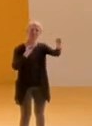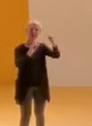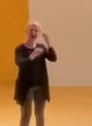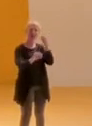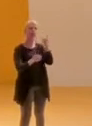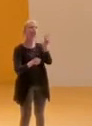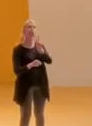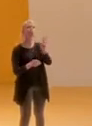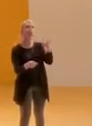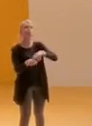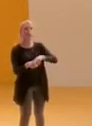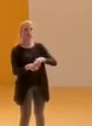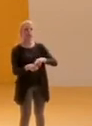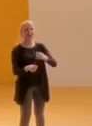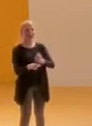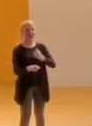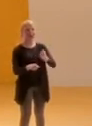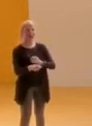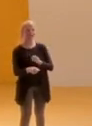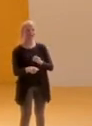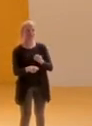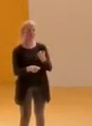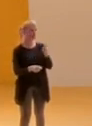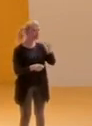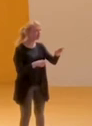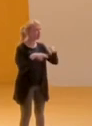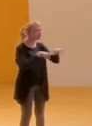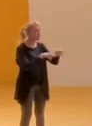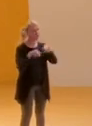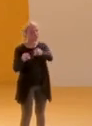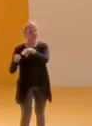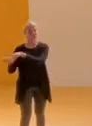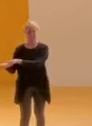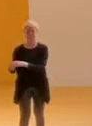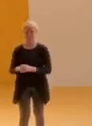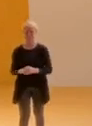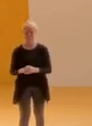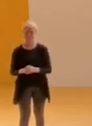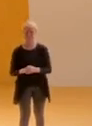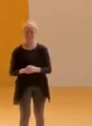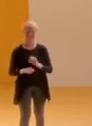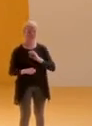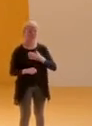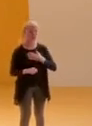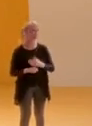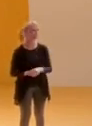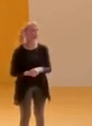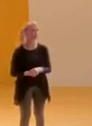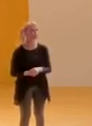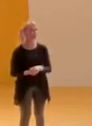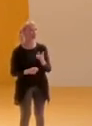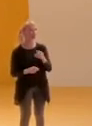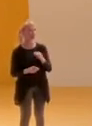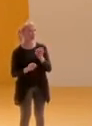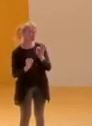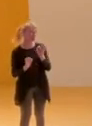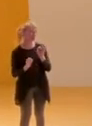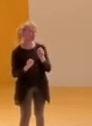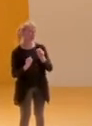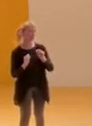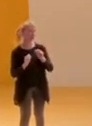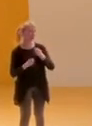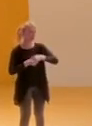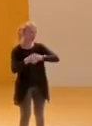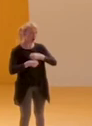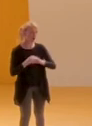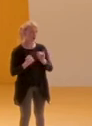należy który kamień jest czyją własnością i to całkiem sprawnie funkcjonowało jako środek wymiany jako środek